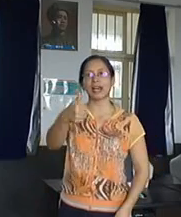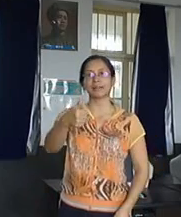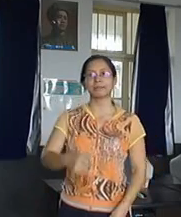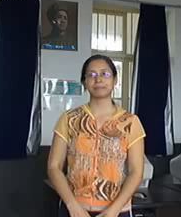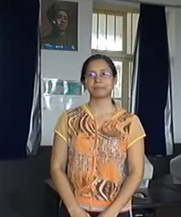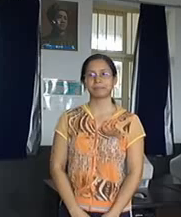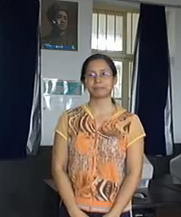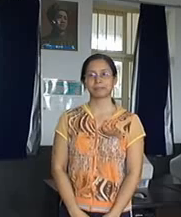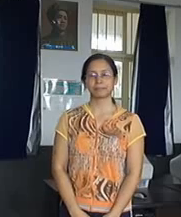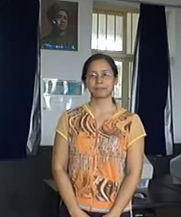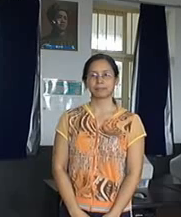一样的善良。